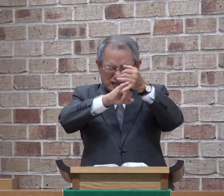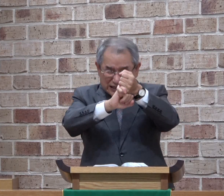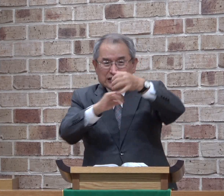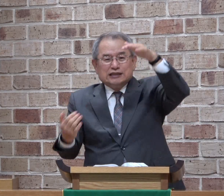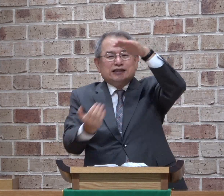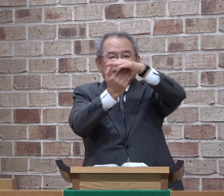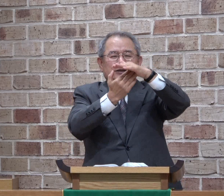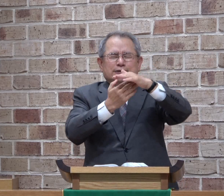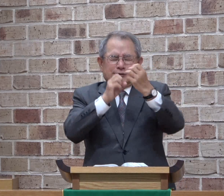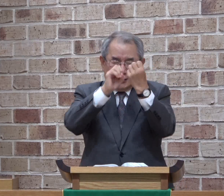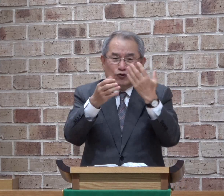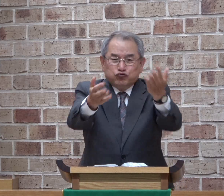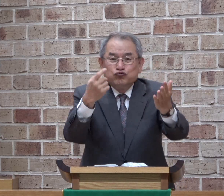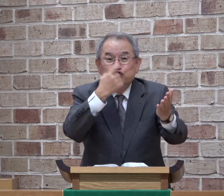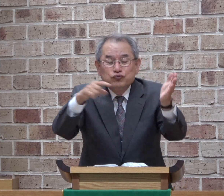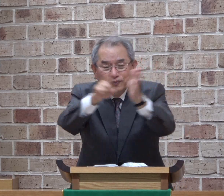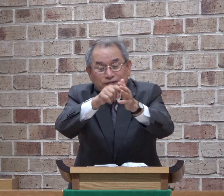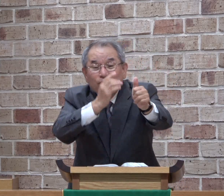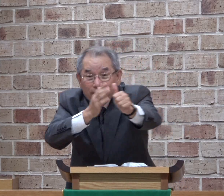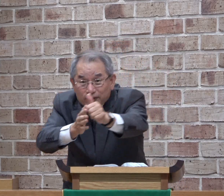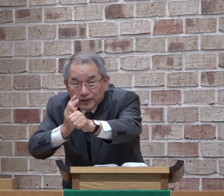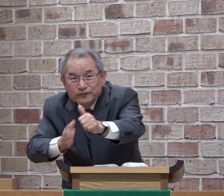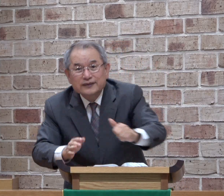어머니 눈물의 기도가 하나님 응답해 주실 수 있습니다.